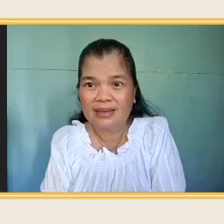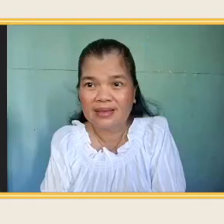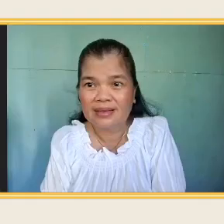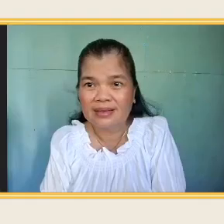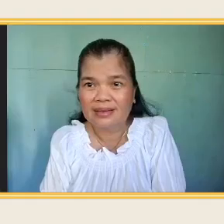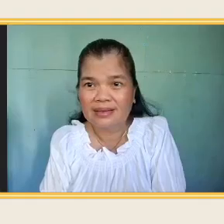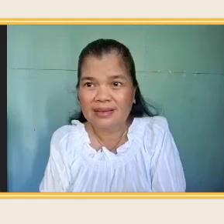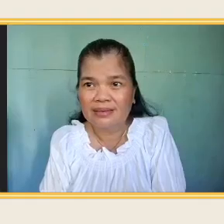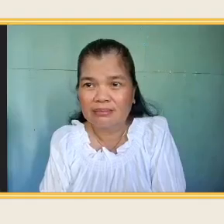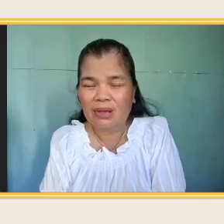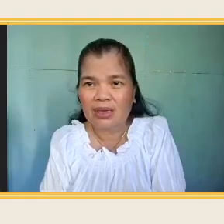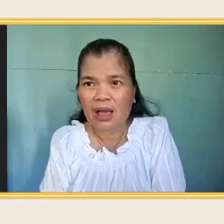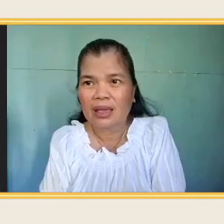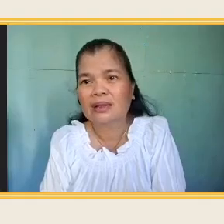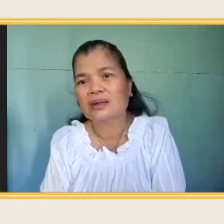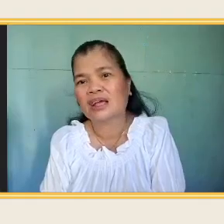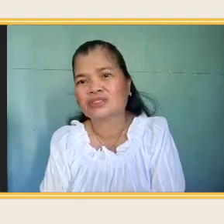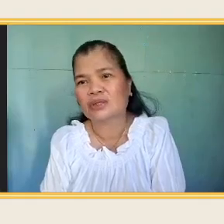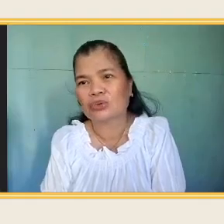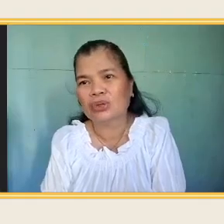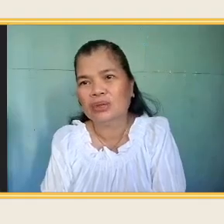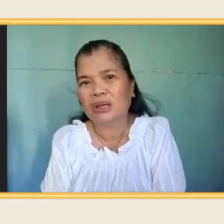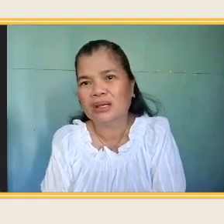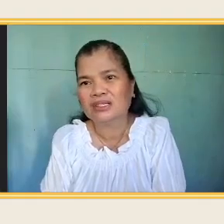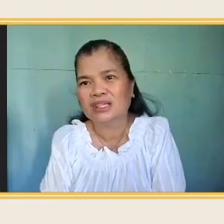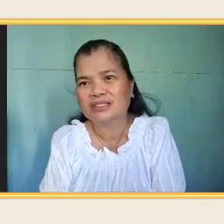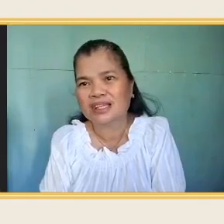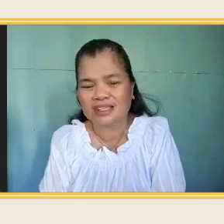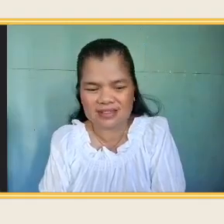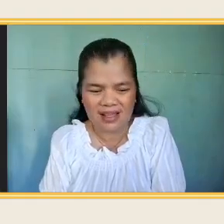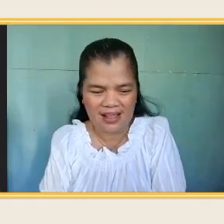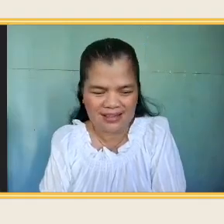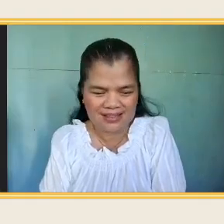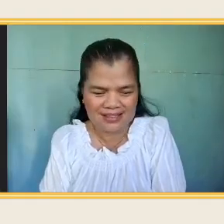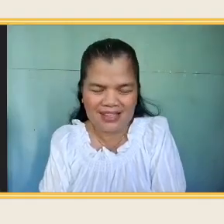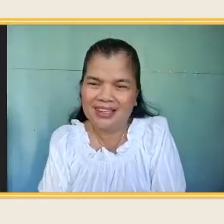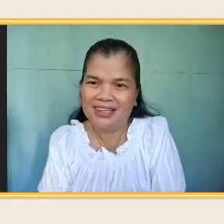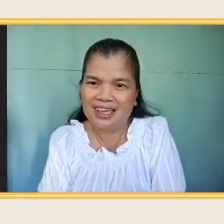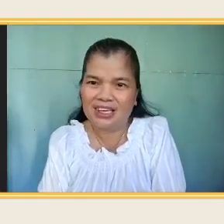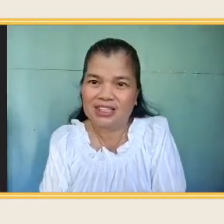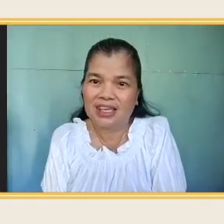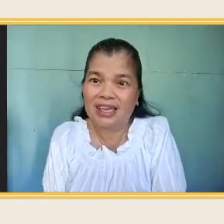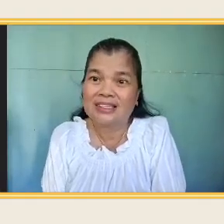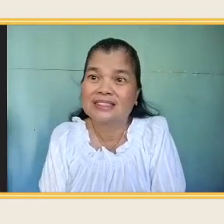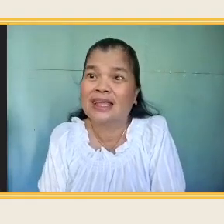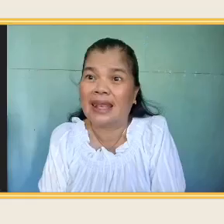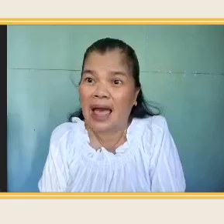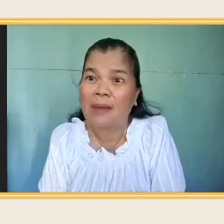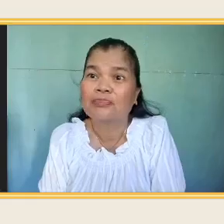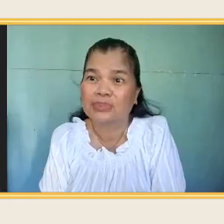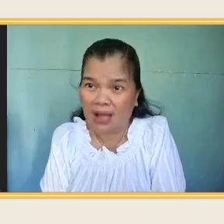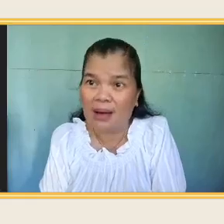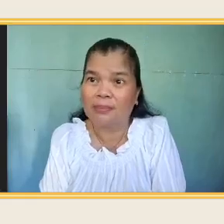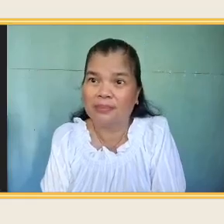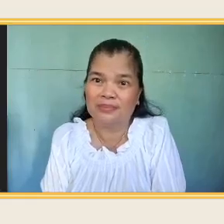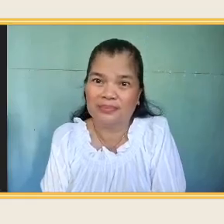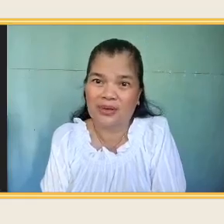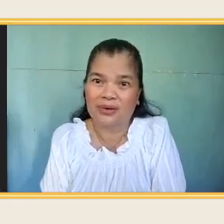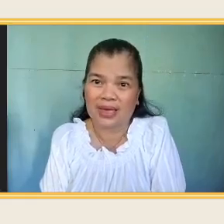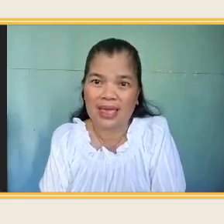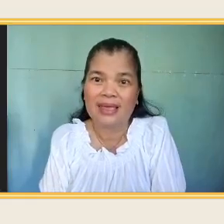Okay. Mahiyain ang class na to. Hindi man lang nagsasalita. It is